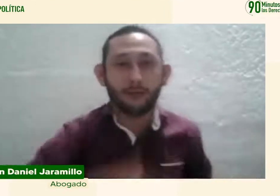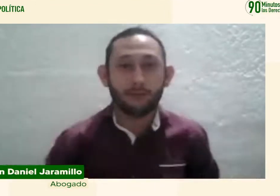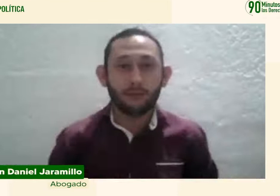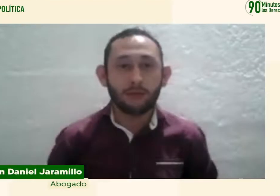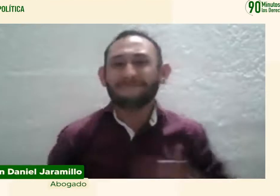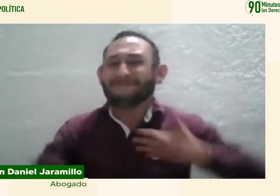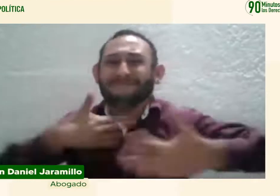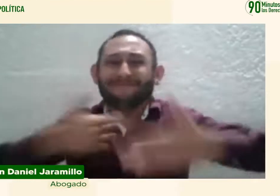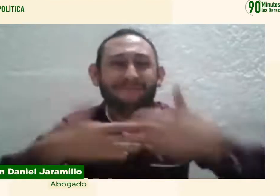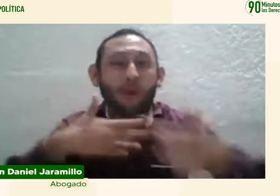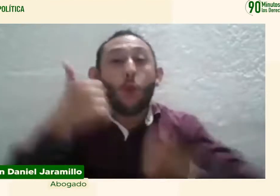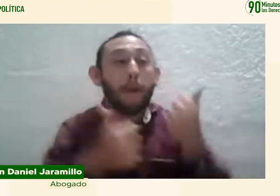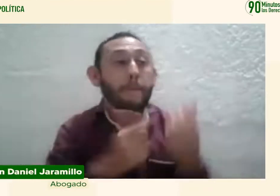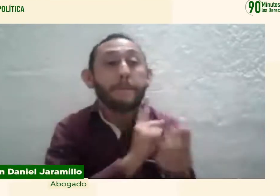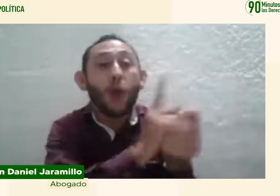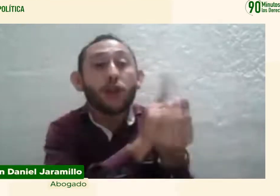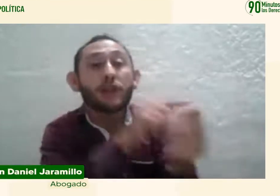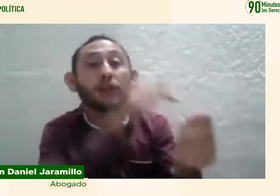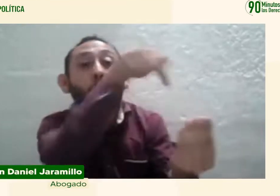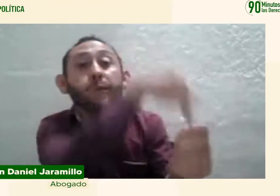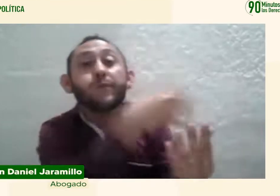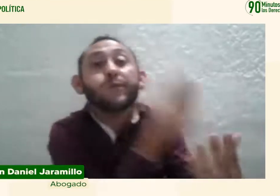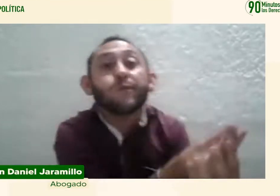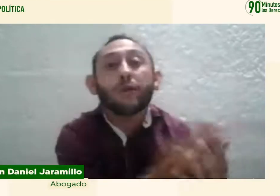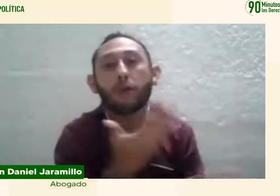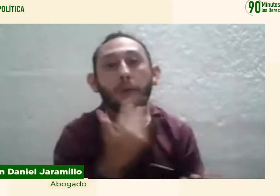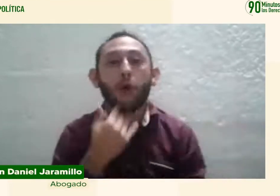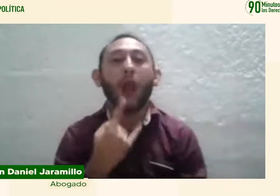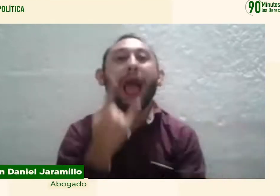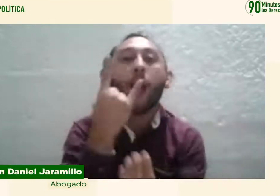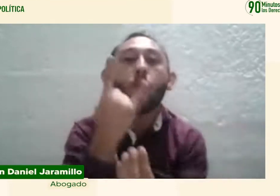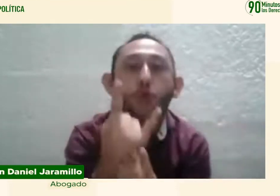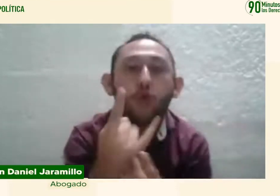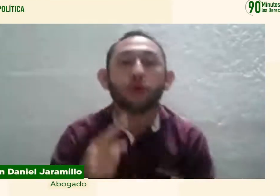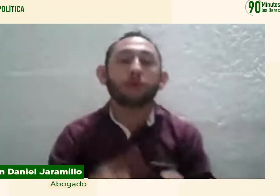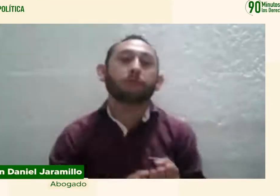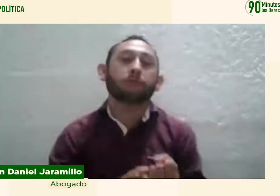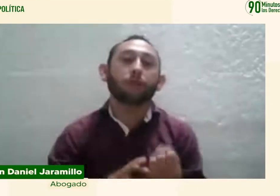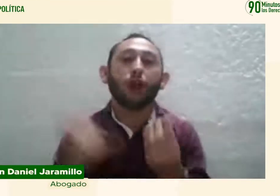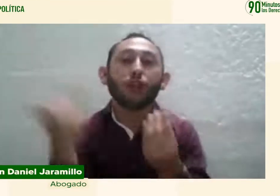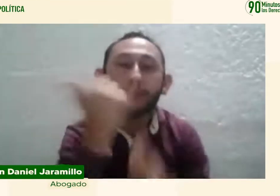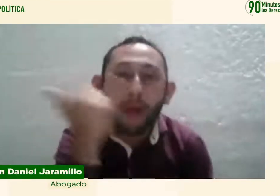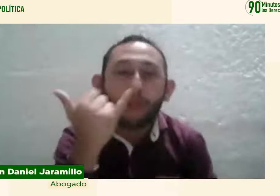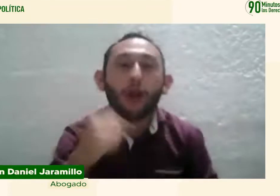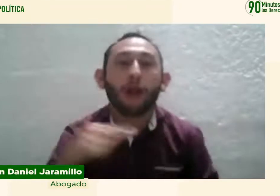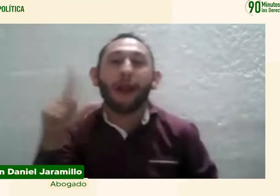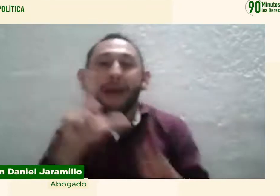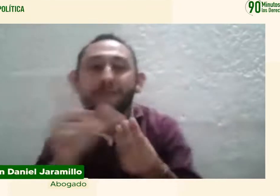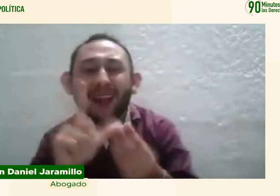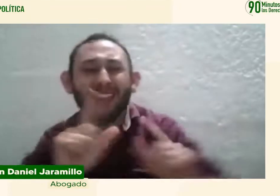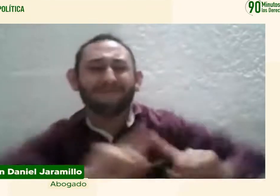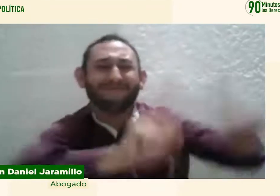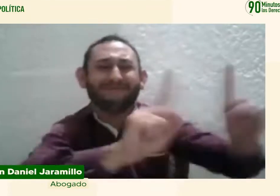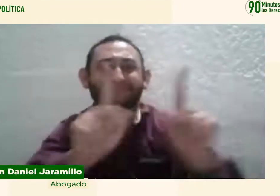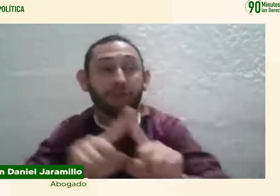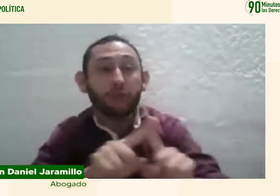realmente ahorita estamos en un proceso de garantías y la idea es que podemos dejarnos llevar por